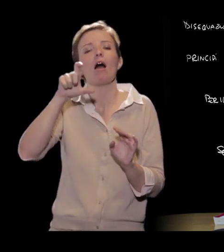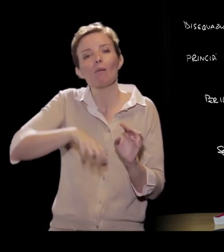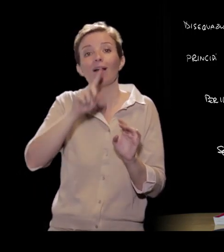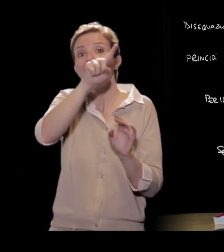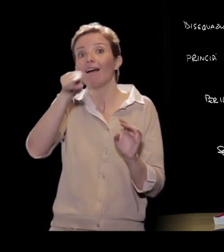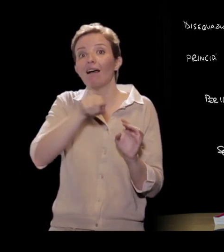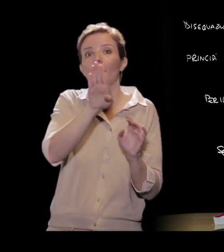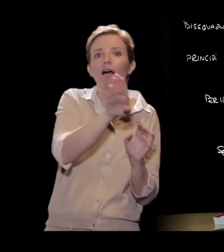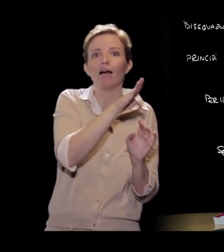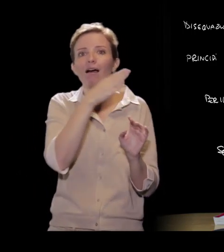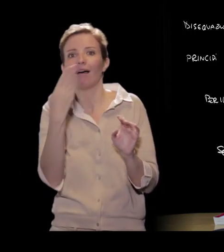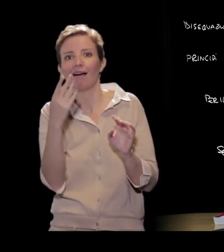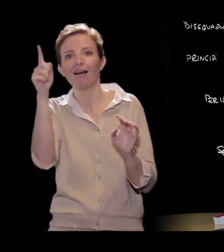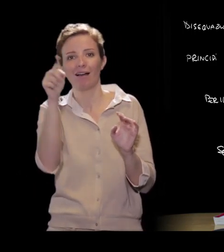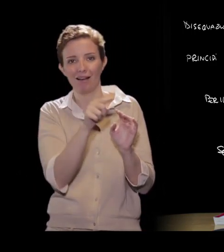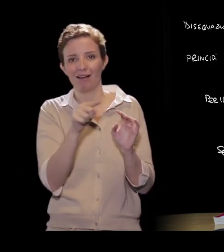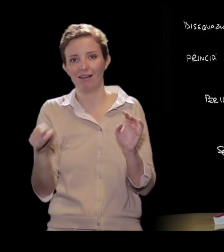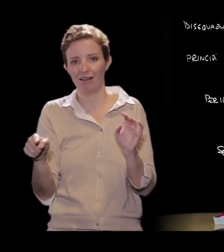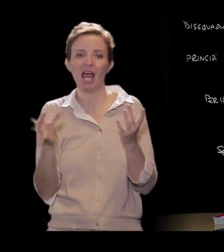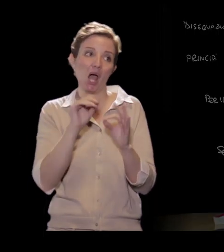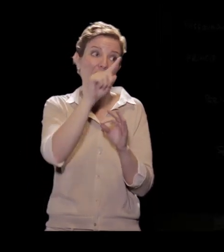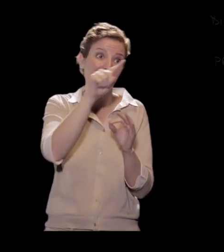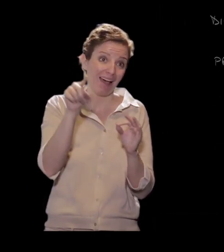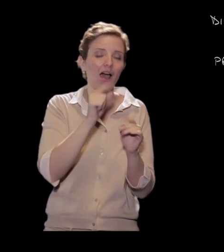cambiare il verso della disequazioni